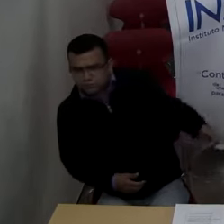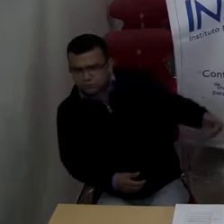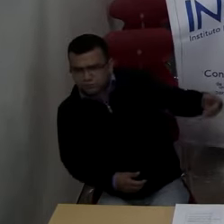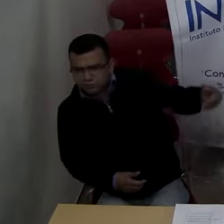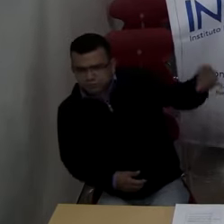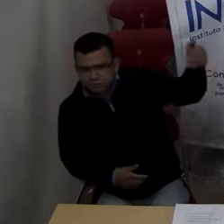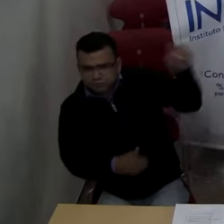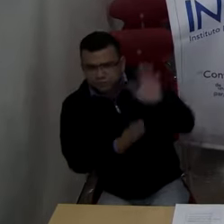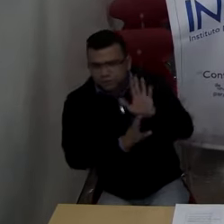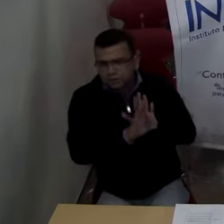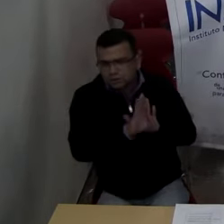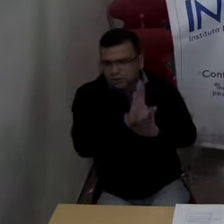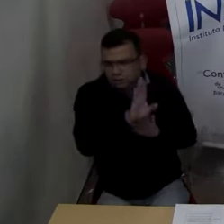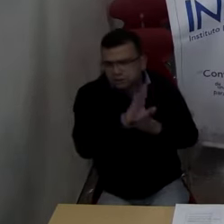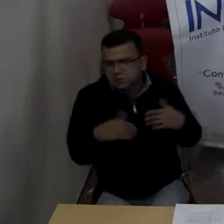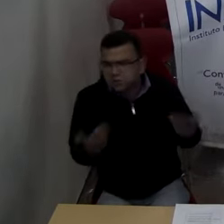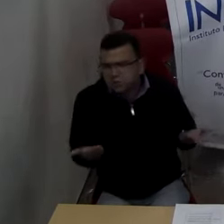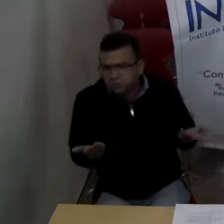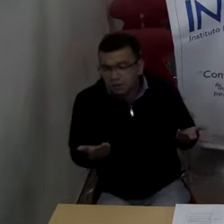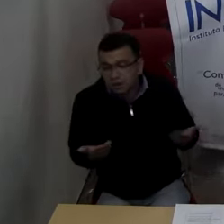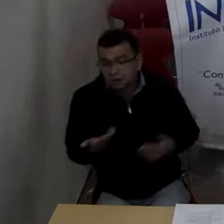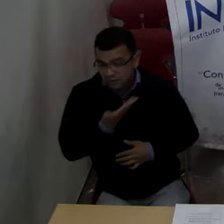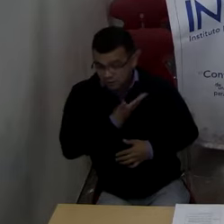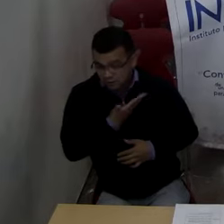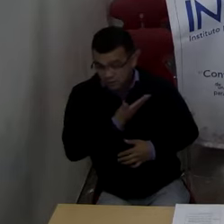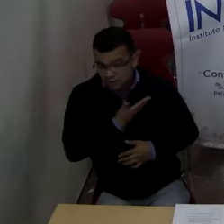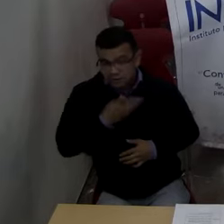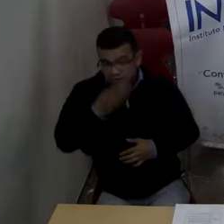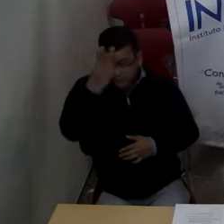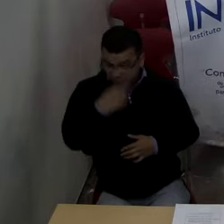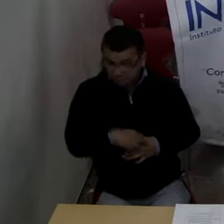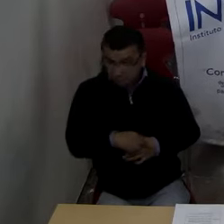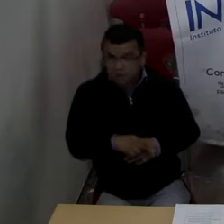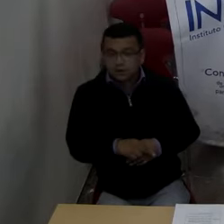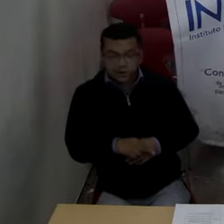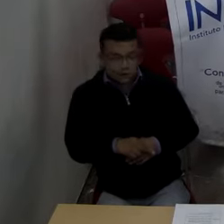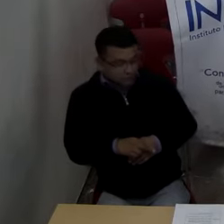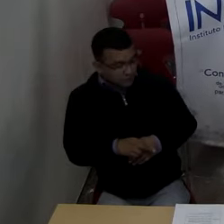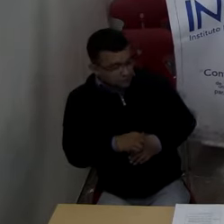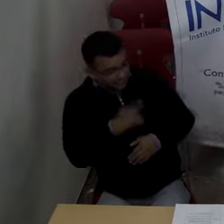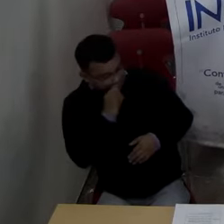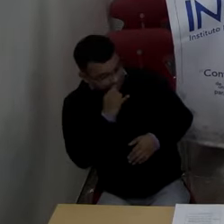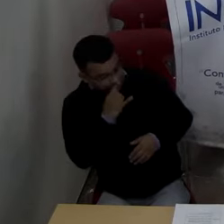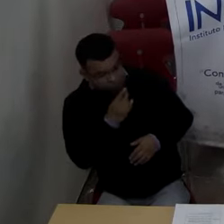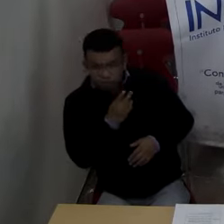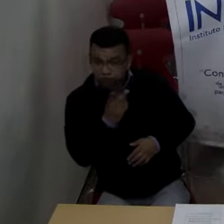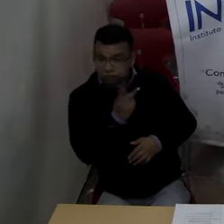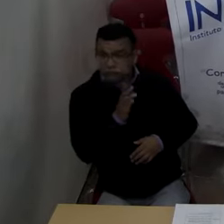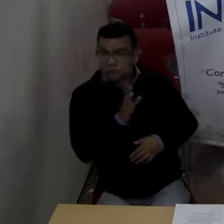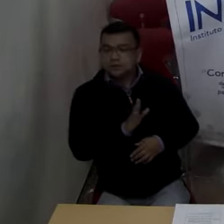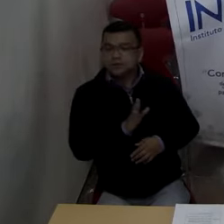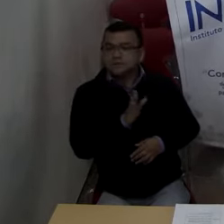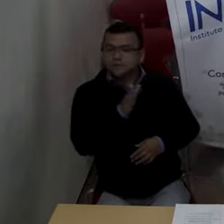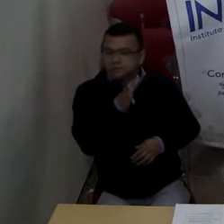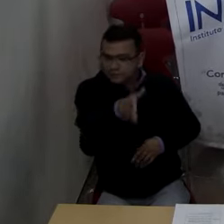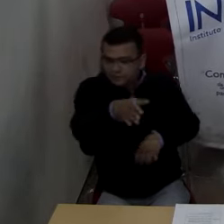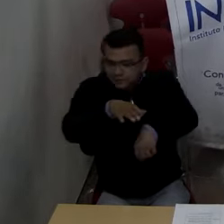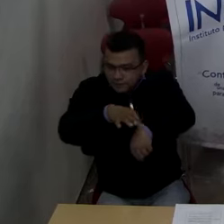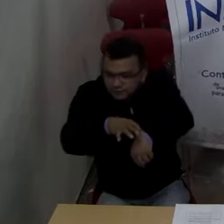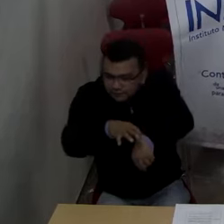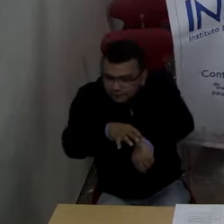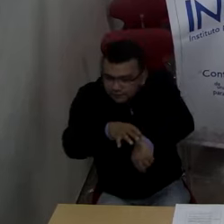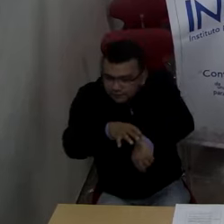los controles de crecimiento y desarrollo. Allí, para aquellos agentes educativos del